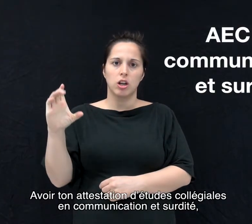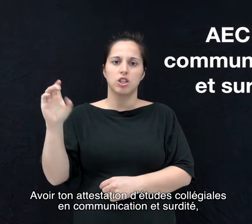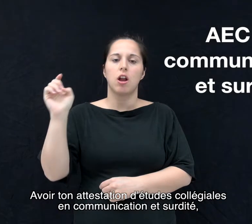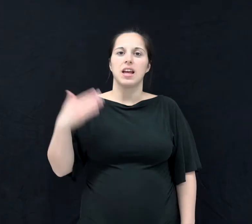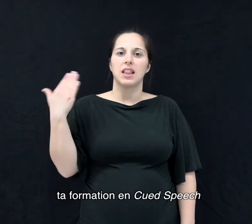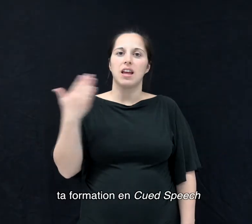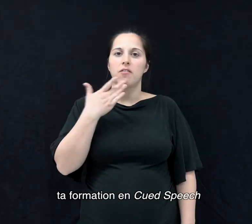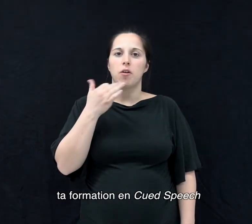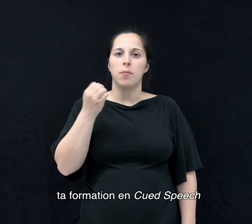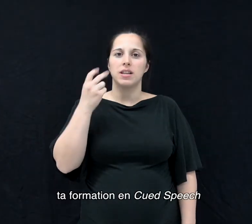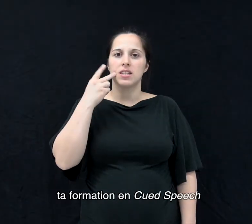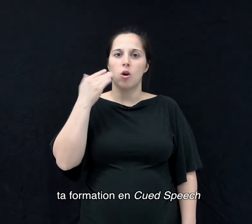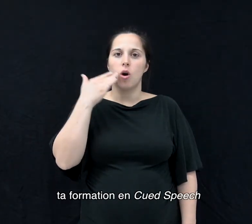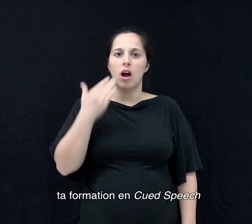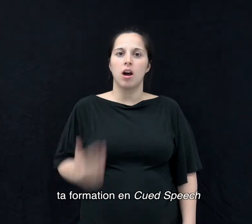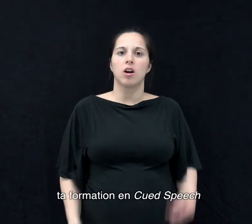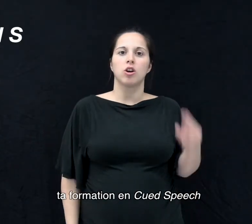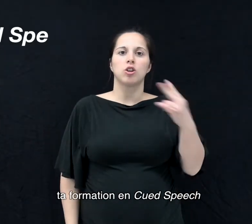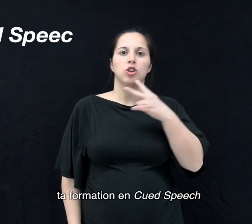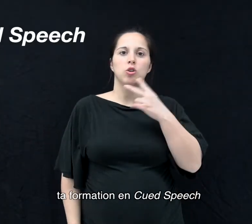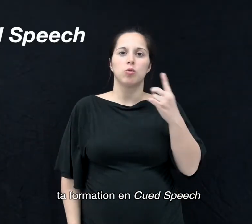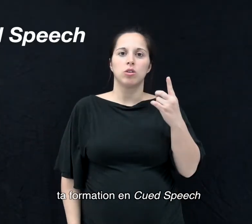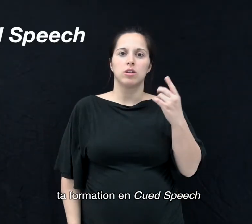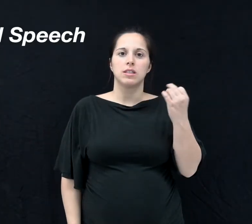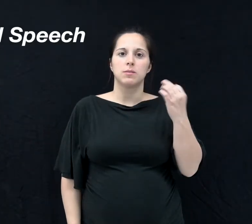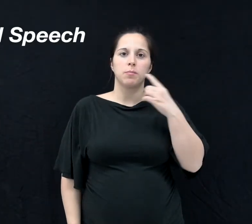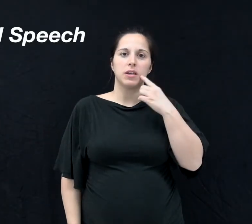surdité, ta formation en cute speech